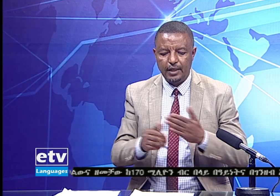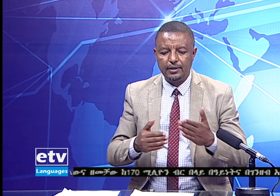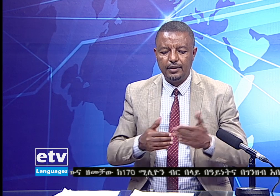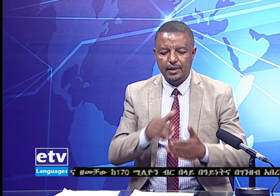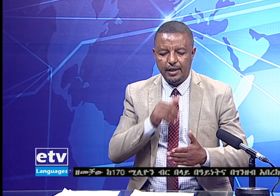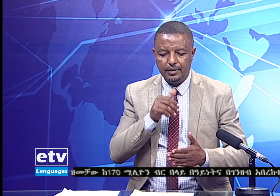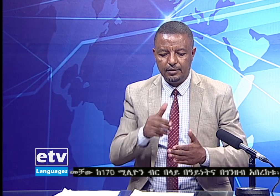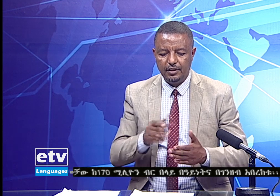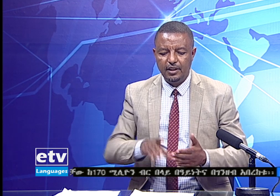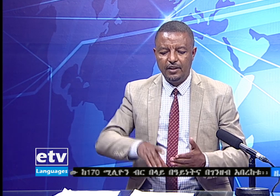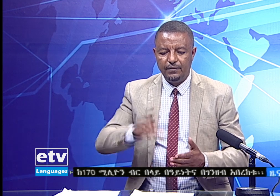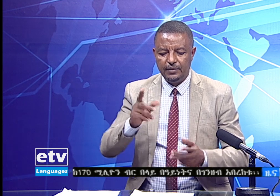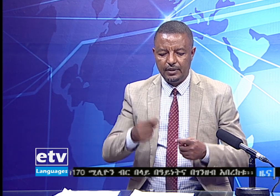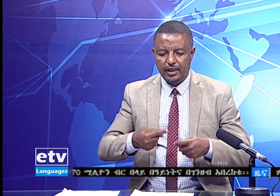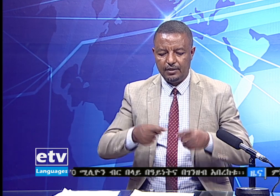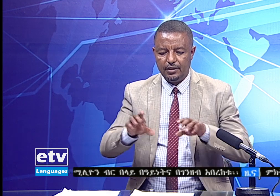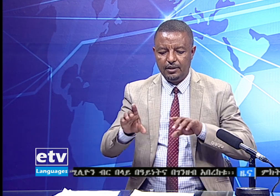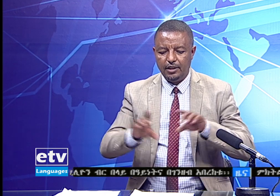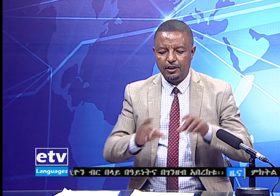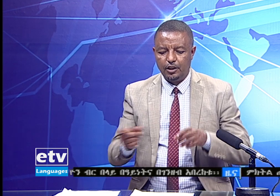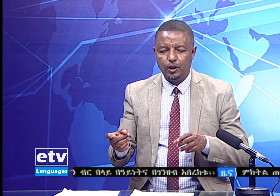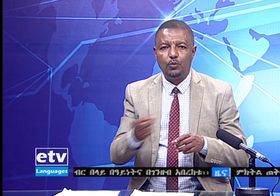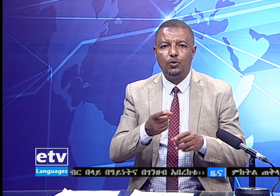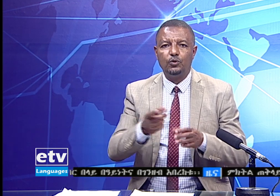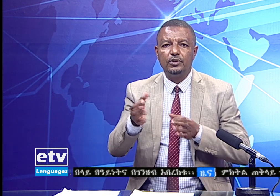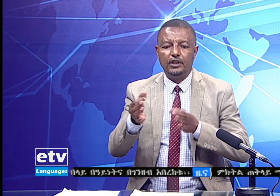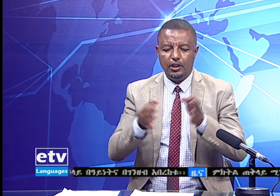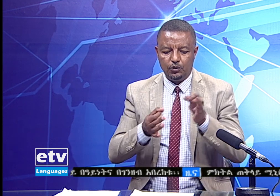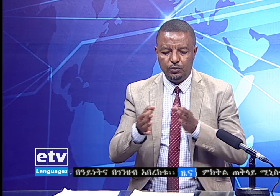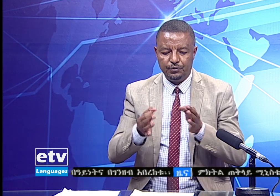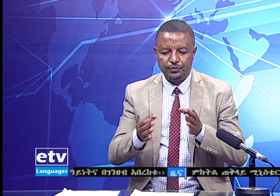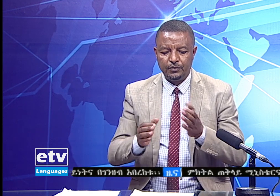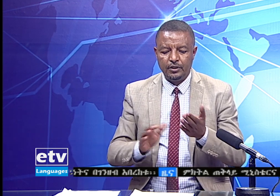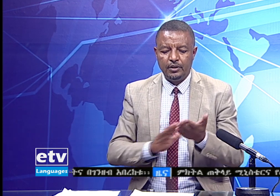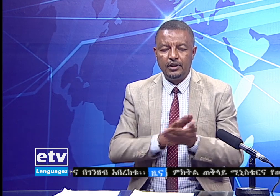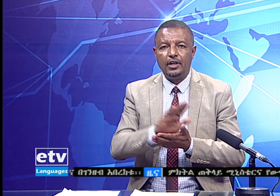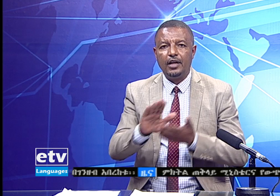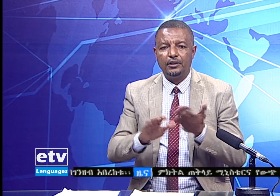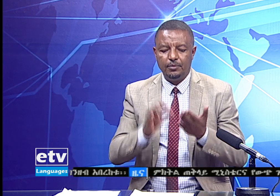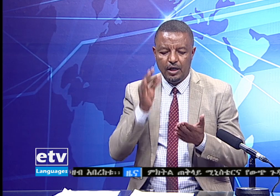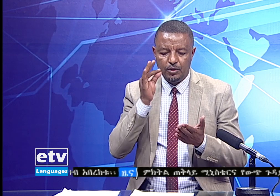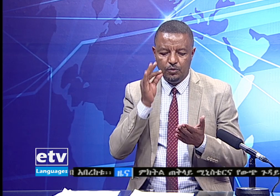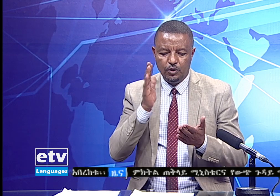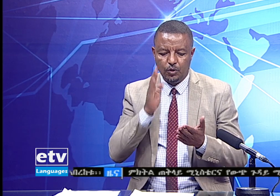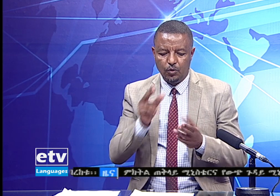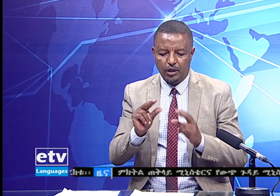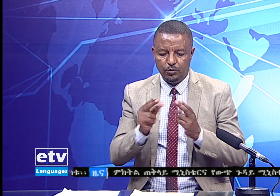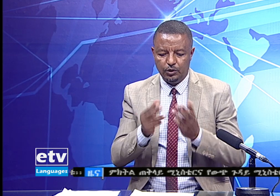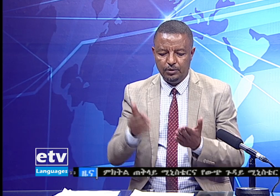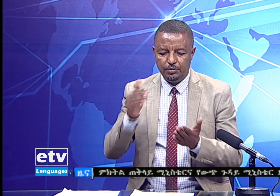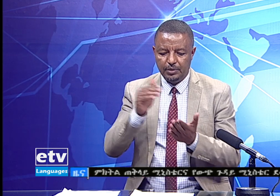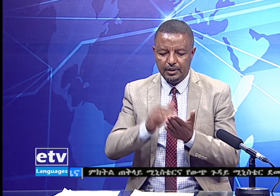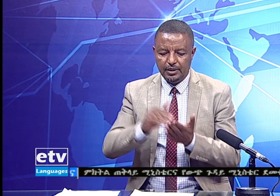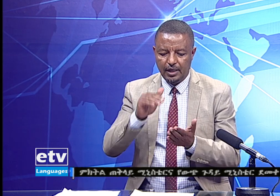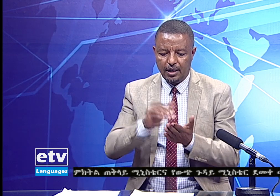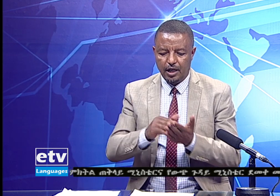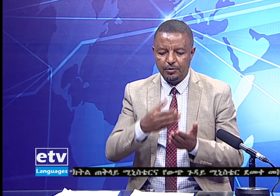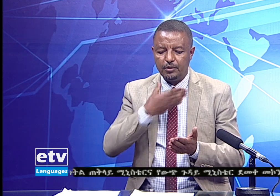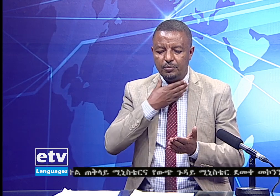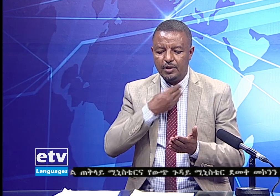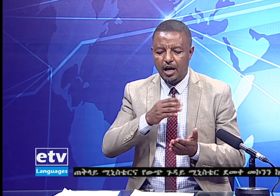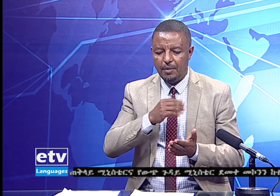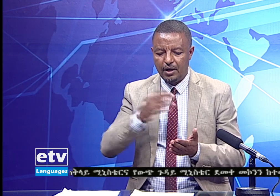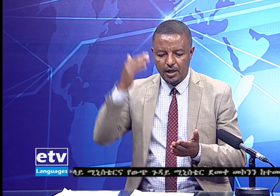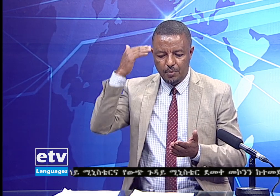ላይ ጉዳት እንዳይደርስ ከፍተኛ ጥረት እያደረገ መሆኑን ገለጹ። የአሸባሪው ህወሓት ቡድን